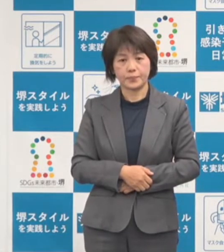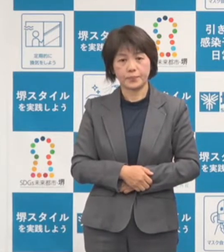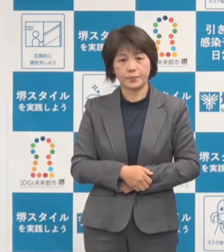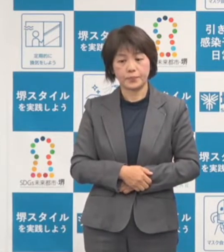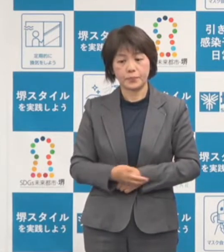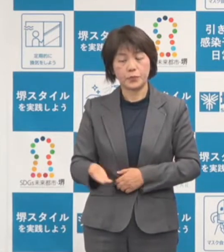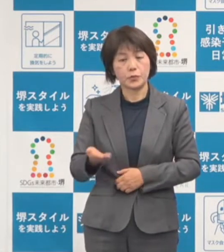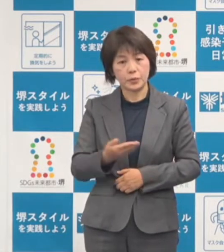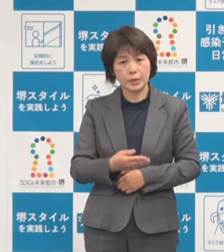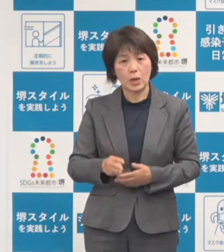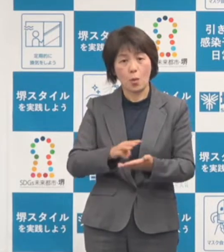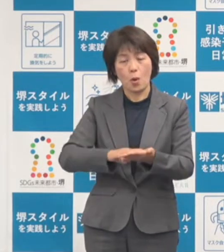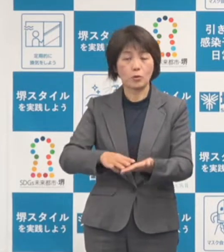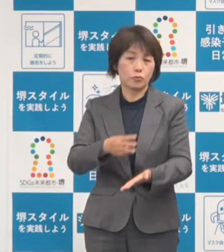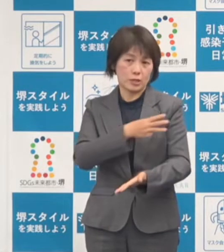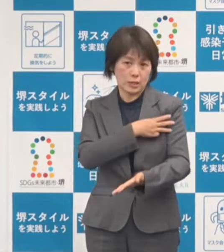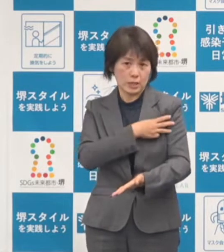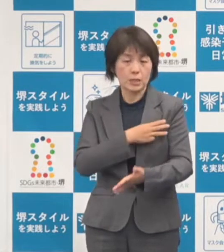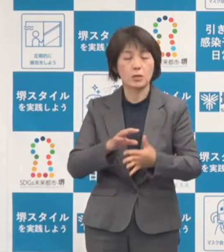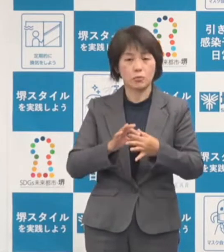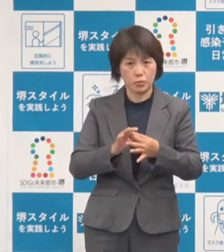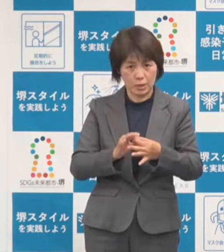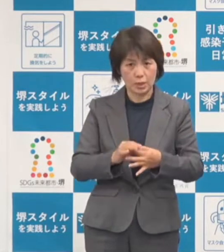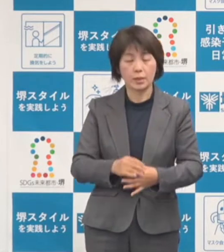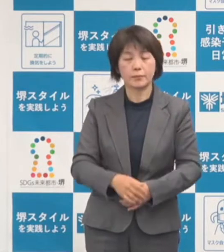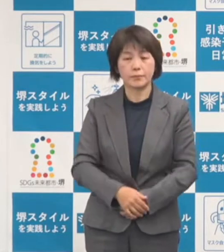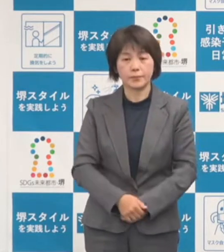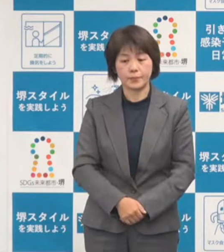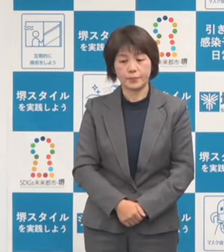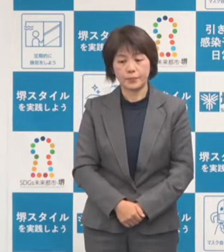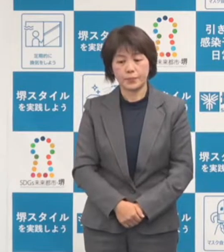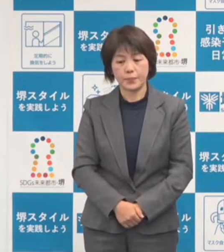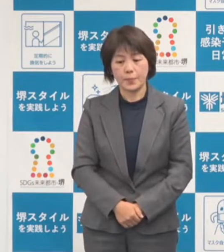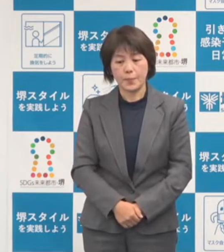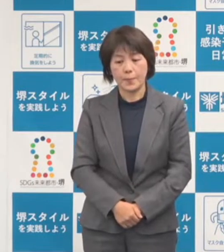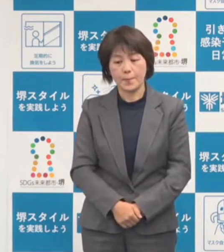続きまして、ワクチン接種の状況をお伝えをいたします。